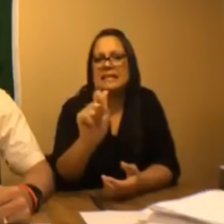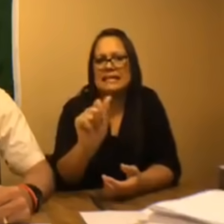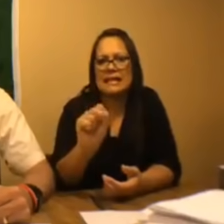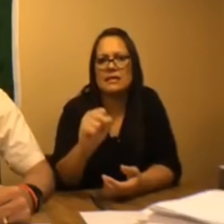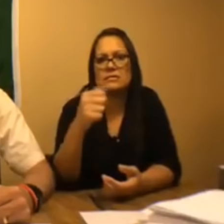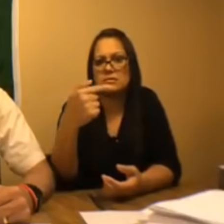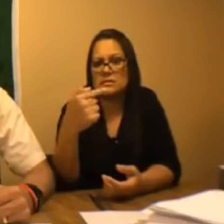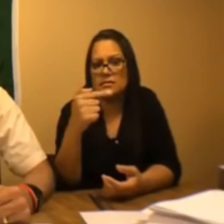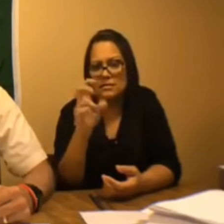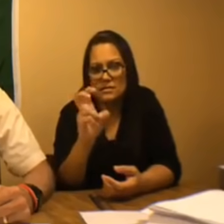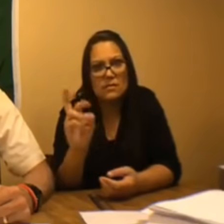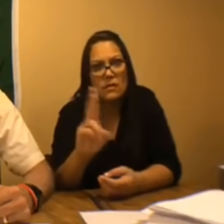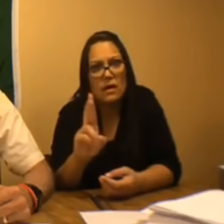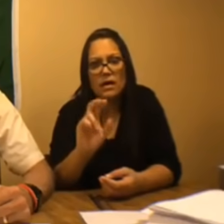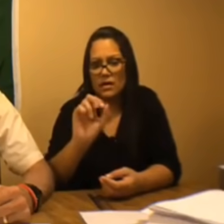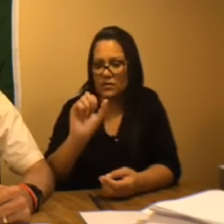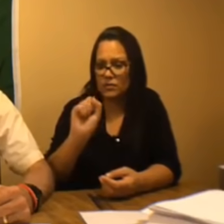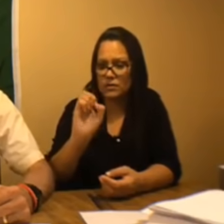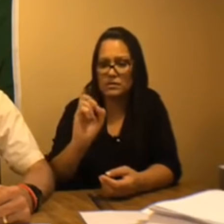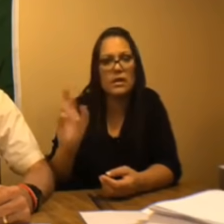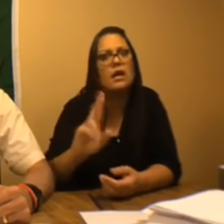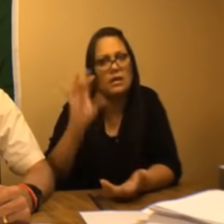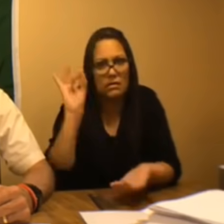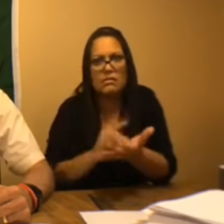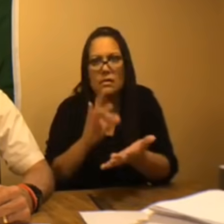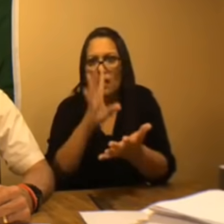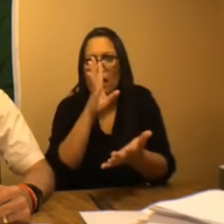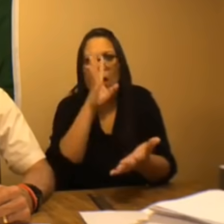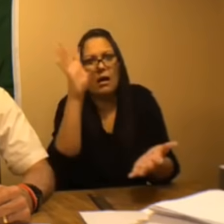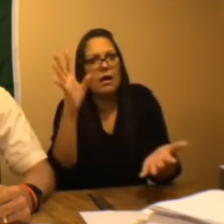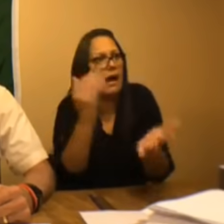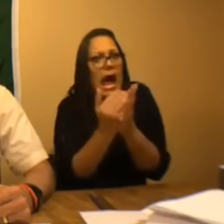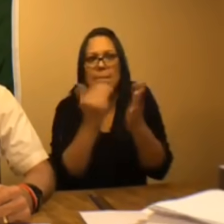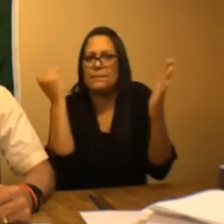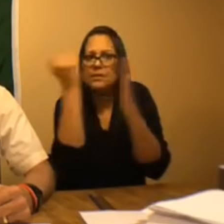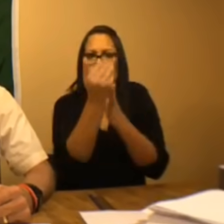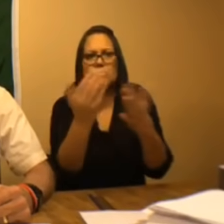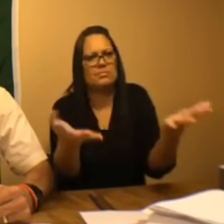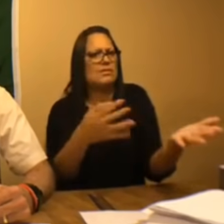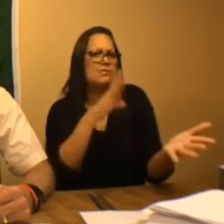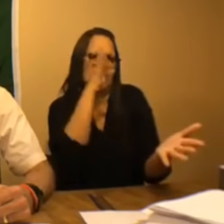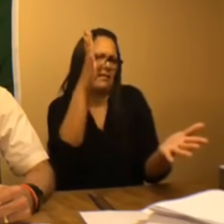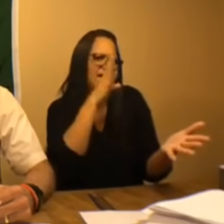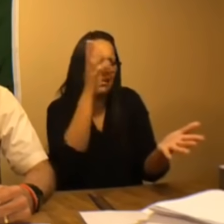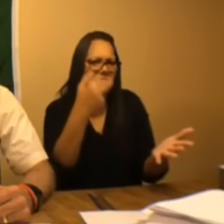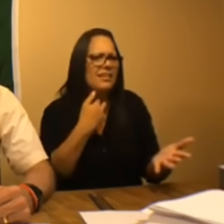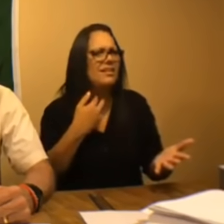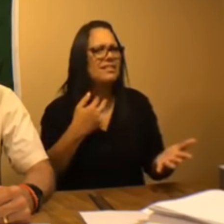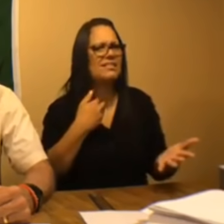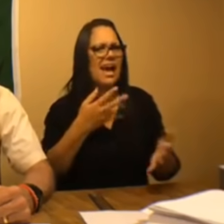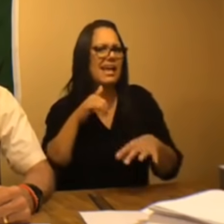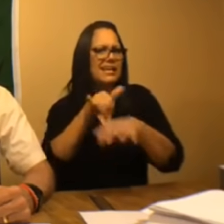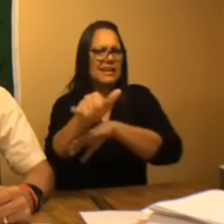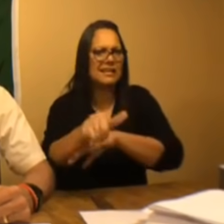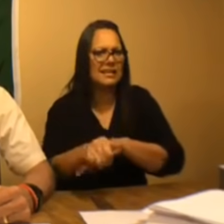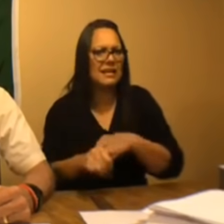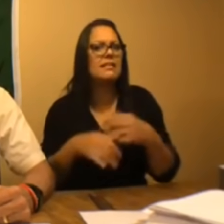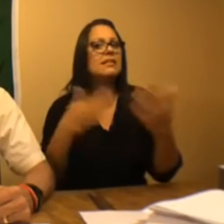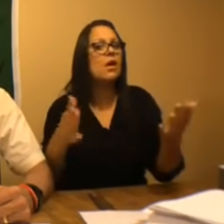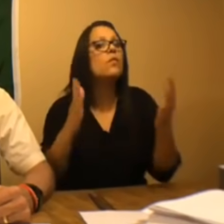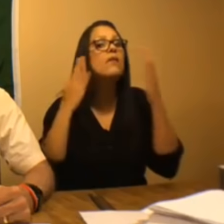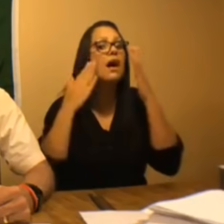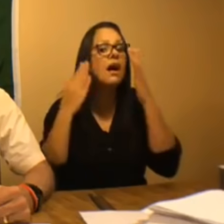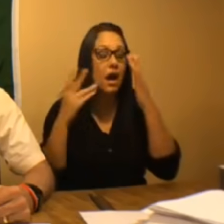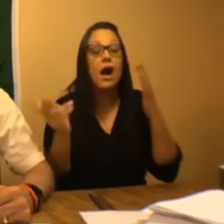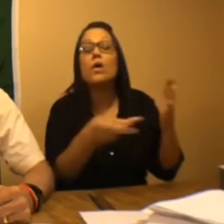batendo R$80, é um absurdo o preço do gás, isso tudo. Vamos lutar para diminuir, mas não na canetada, senão o preço disso